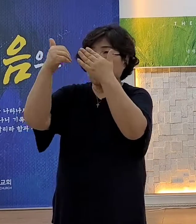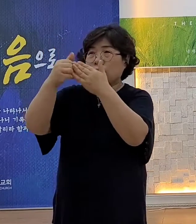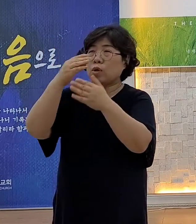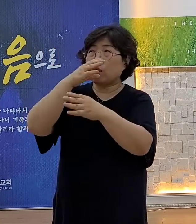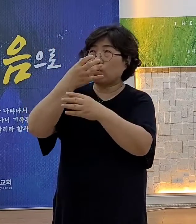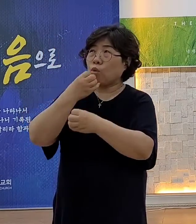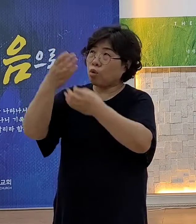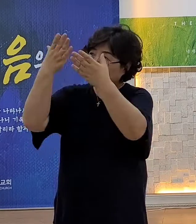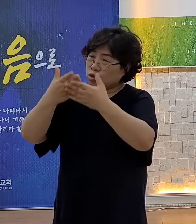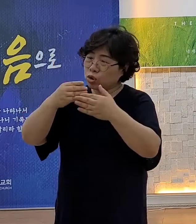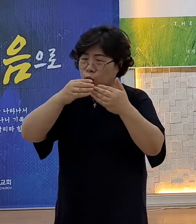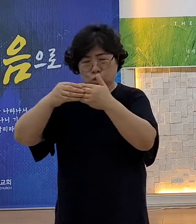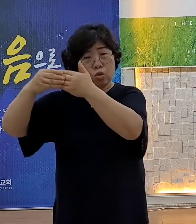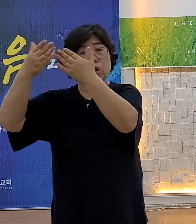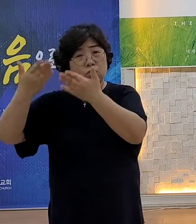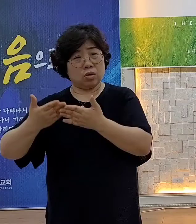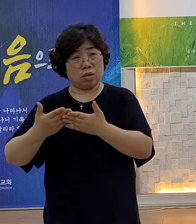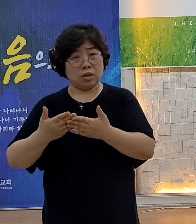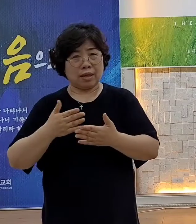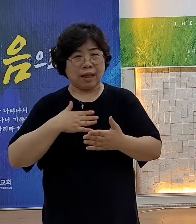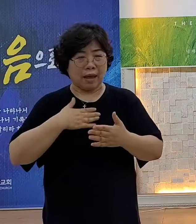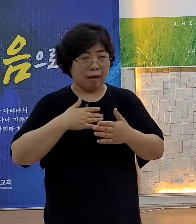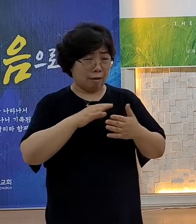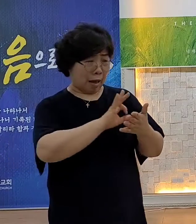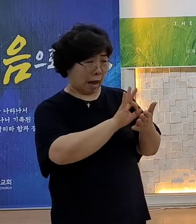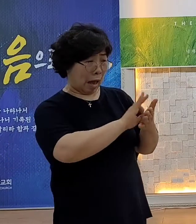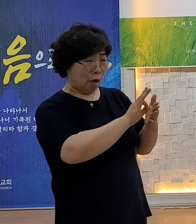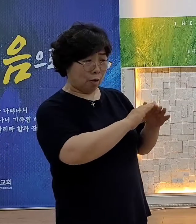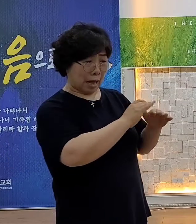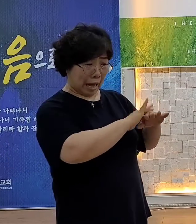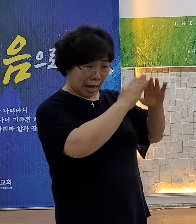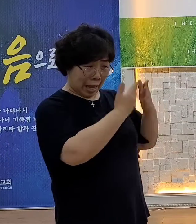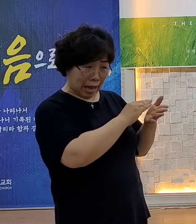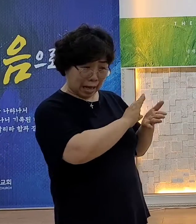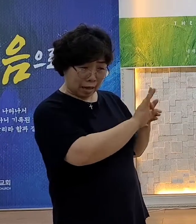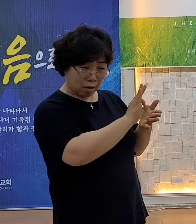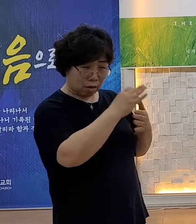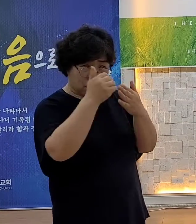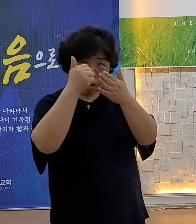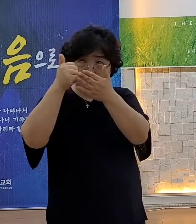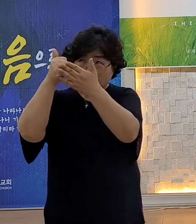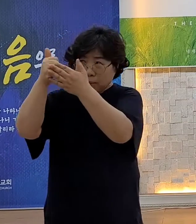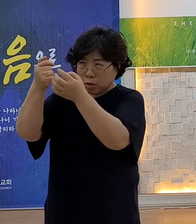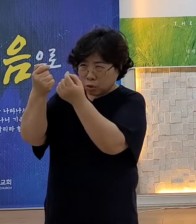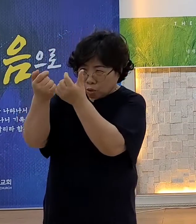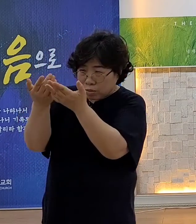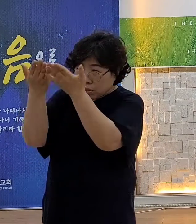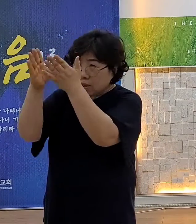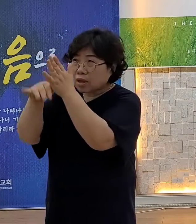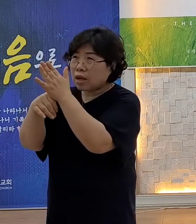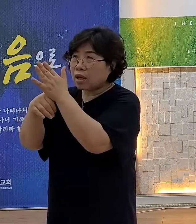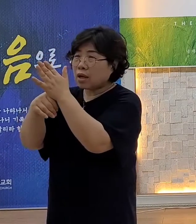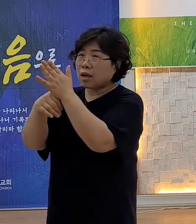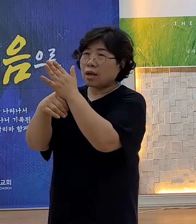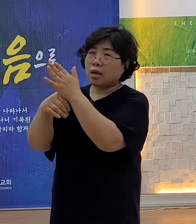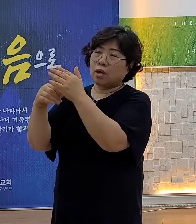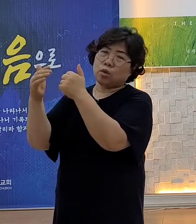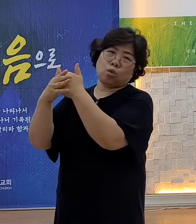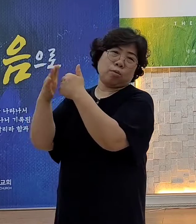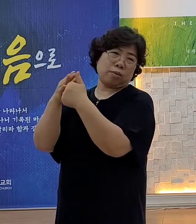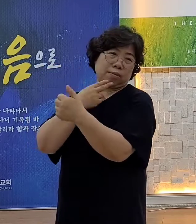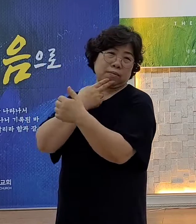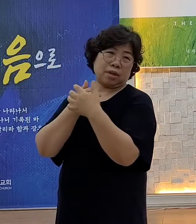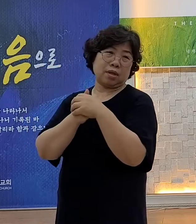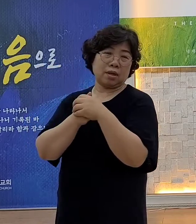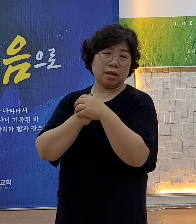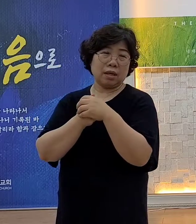하면서 여러분 하나님 앞에 드릴 게 있습니까? 절대 없습니다. 내 거를 아끼고 하나님 앞에